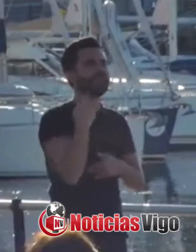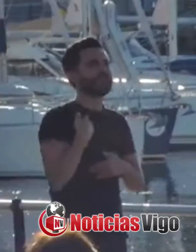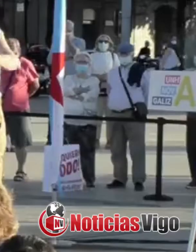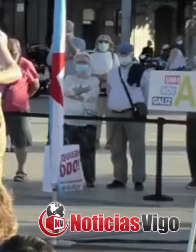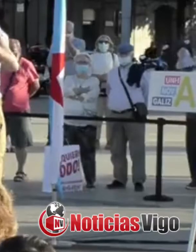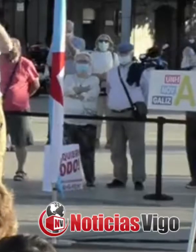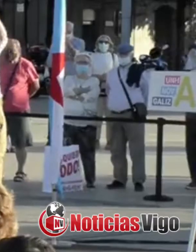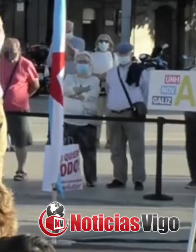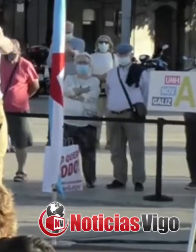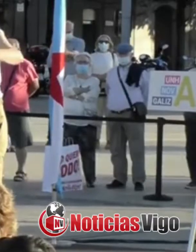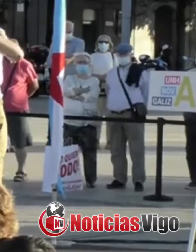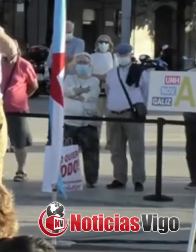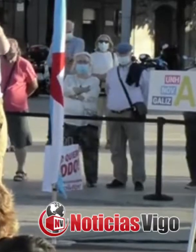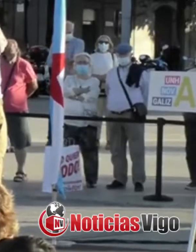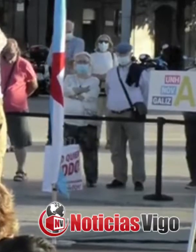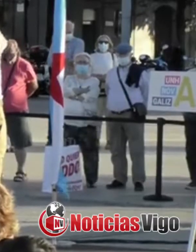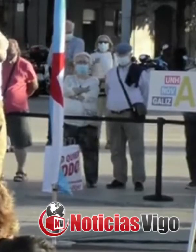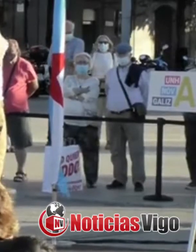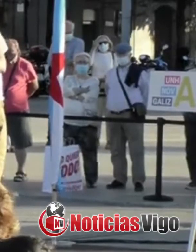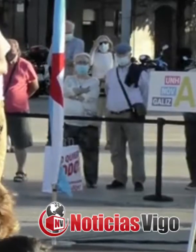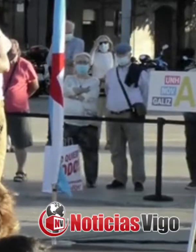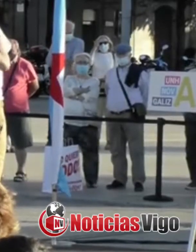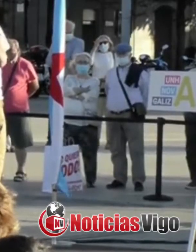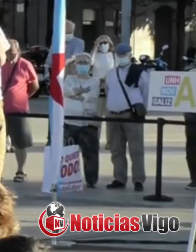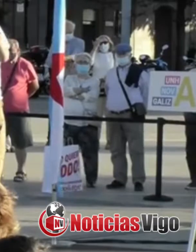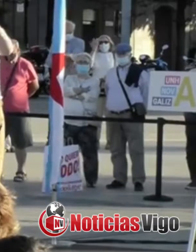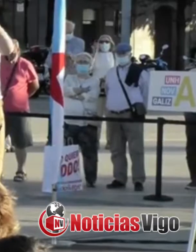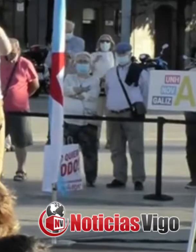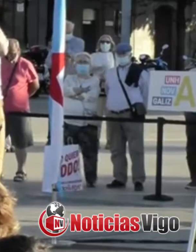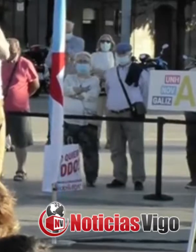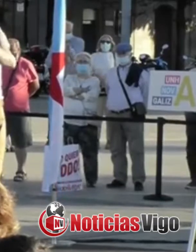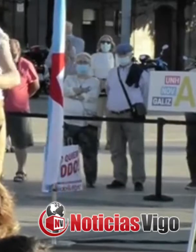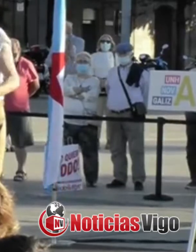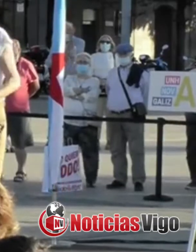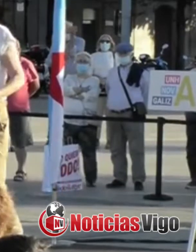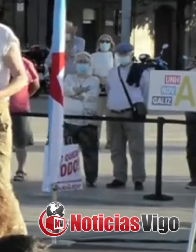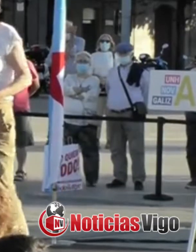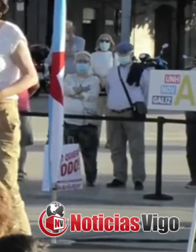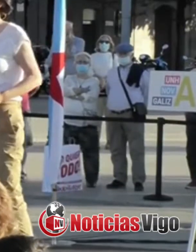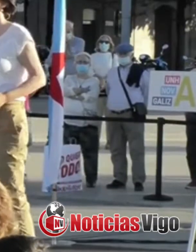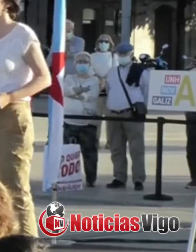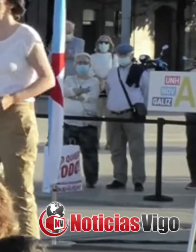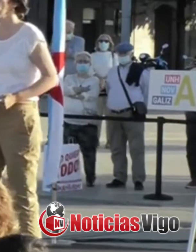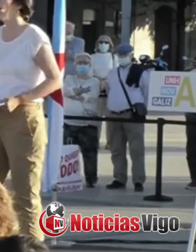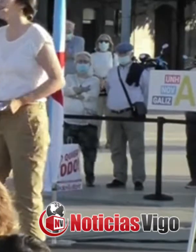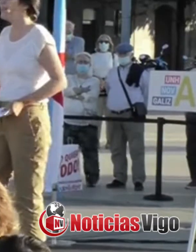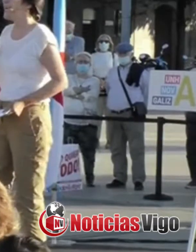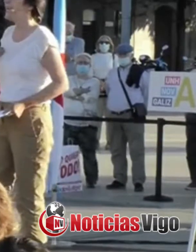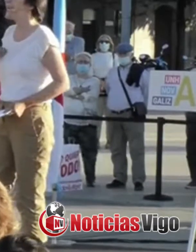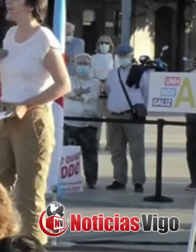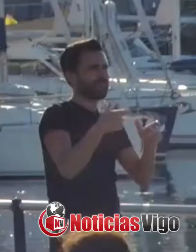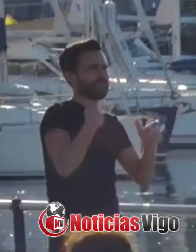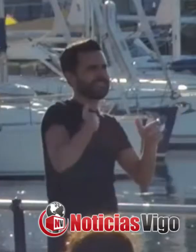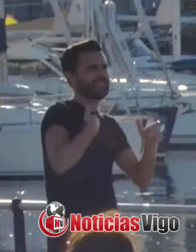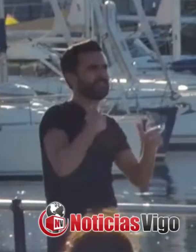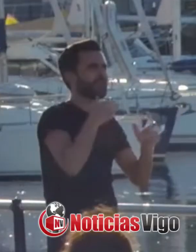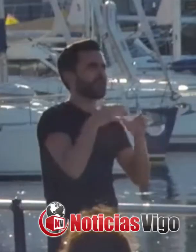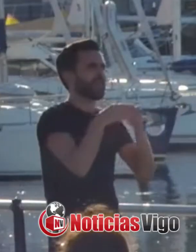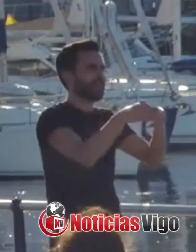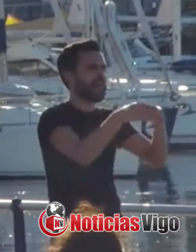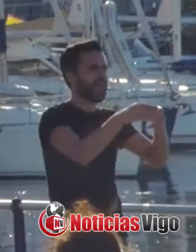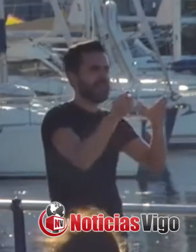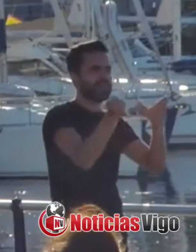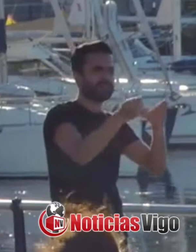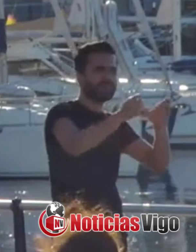barcos remolcadores, que había un maná que iba a reflotar todo o sector naval, era gracias a